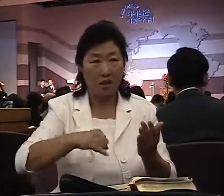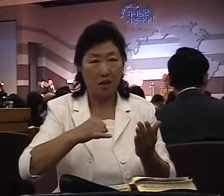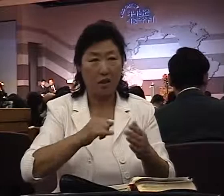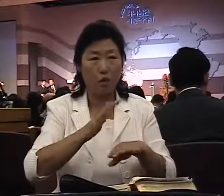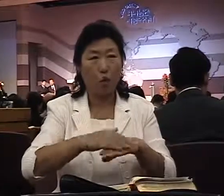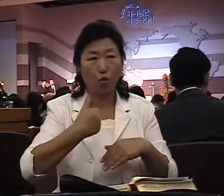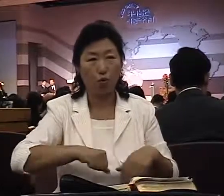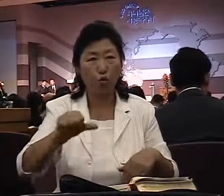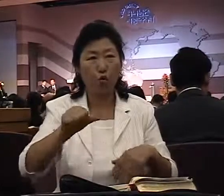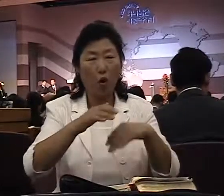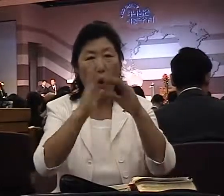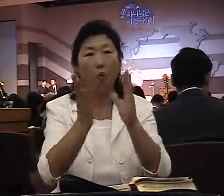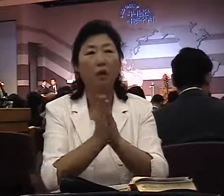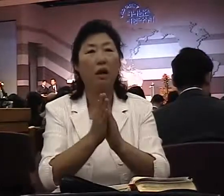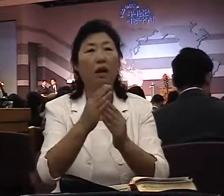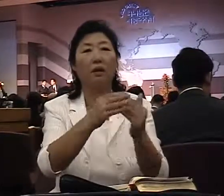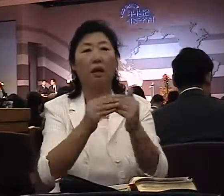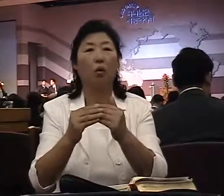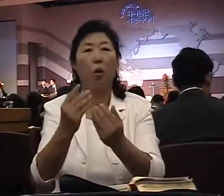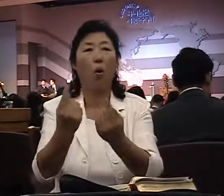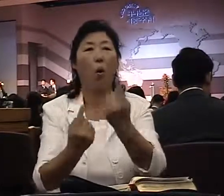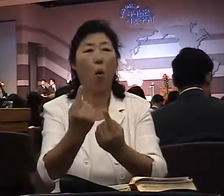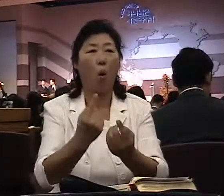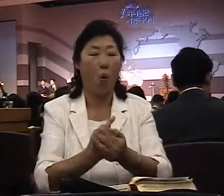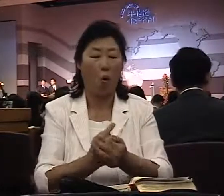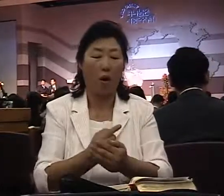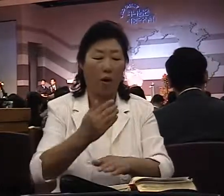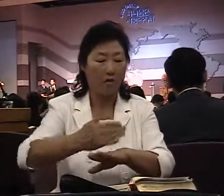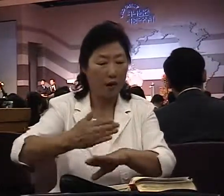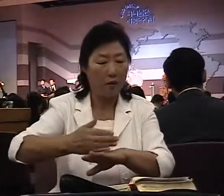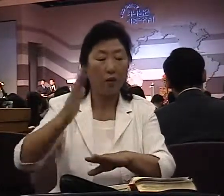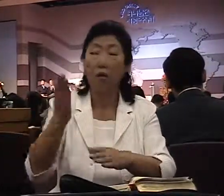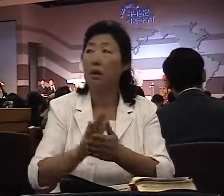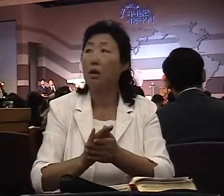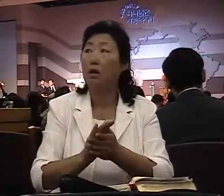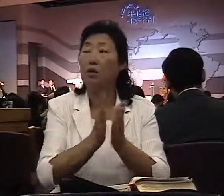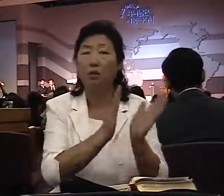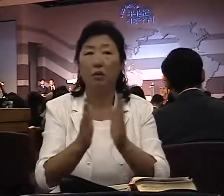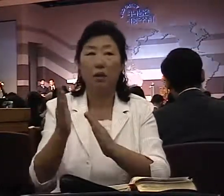다 데리고 나와주시면 감사하겠습니다. 준비된 영상 한번 보시겠습니다.